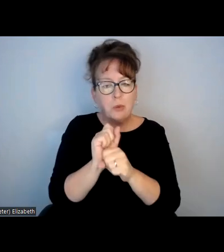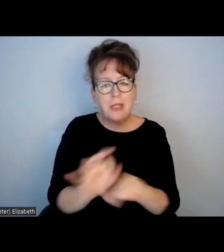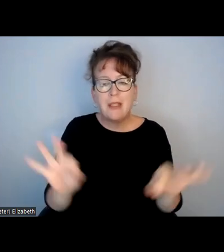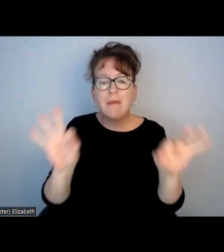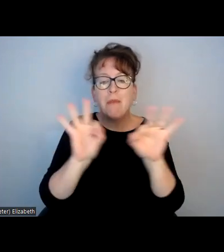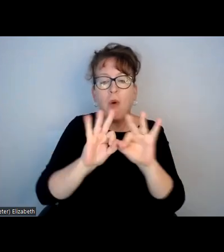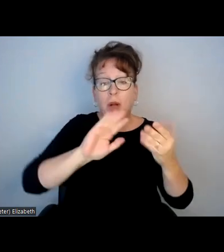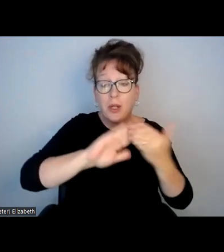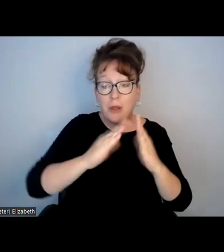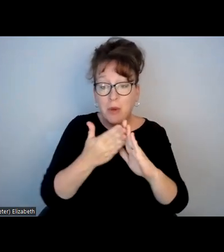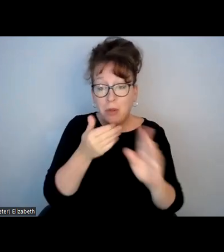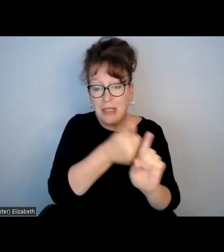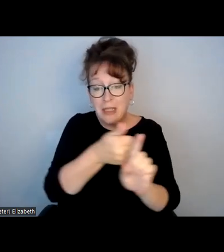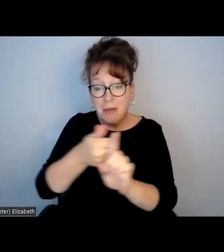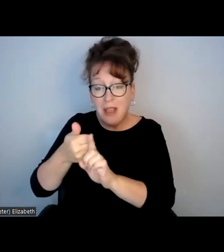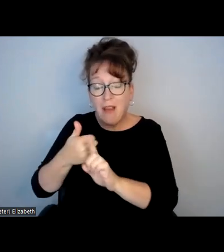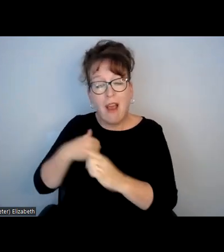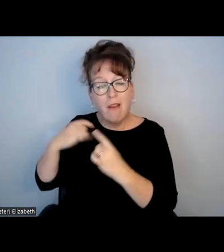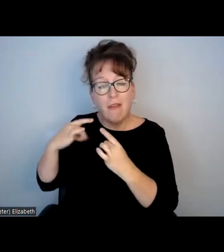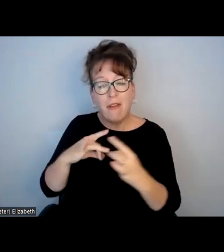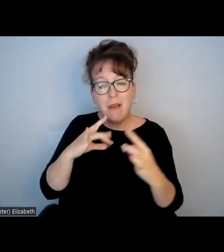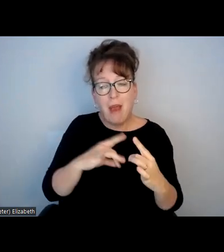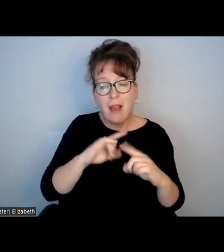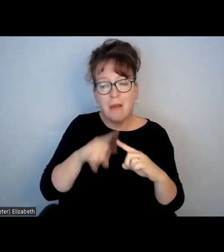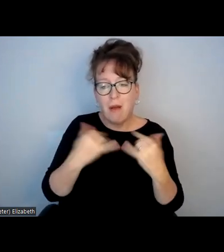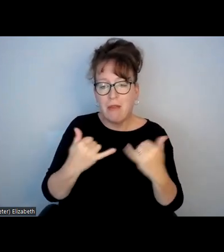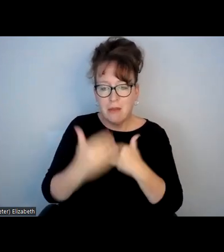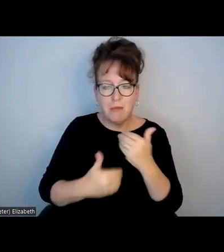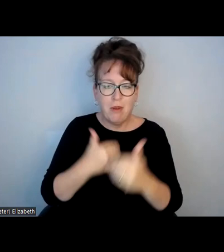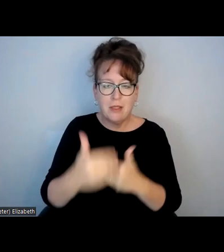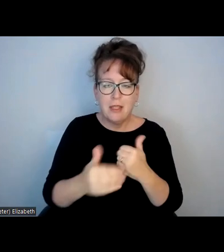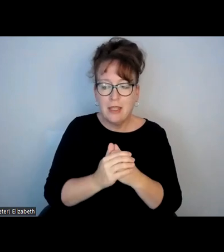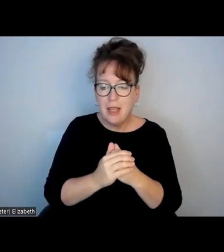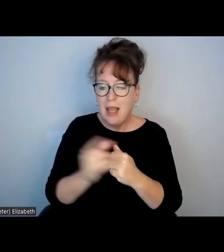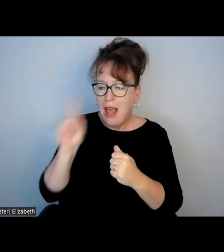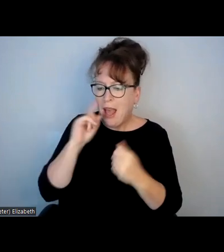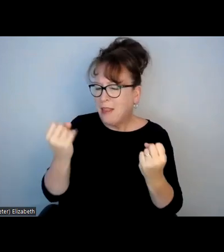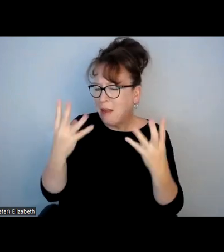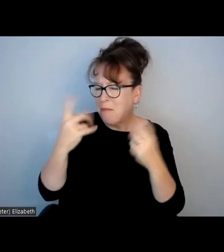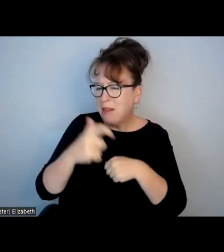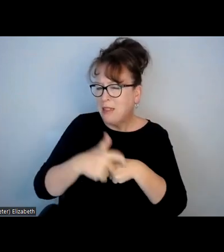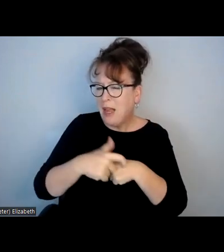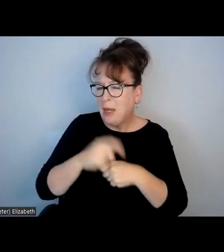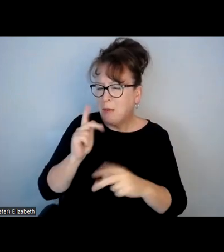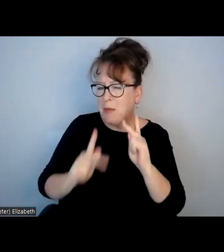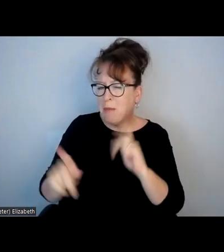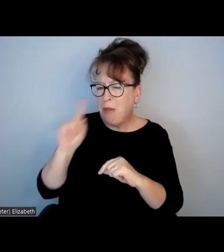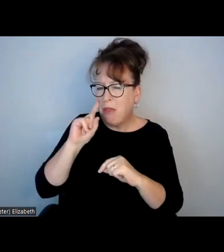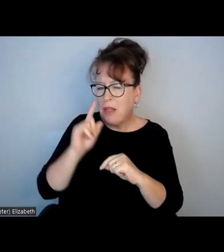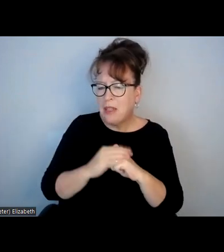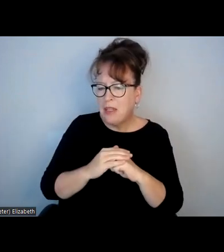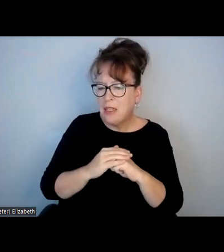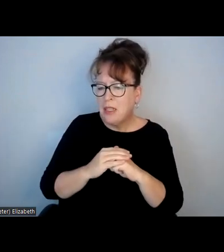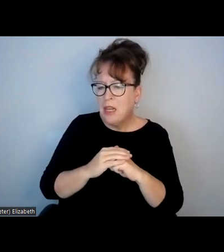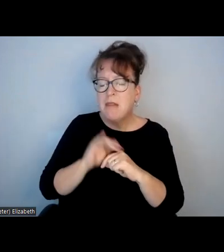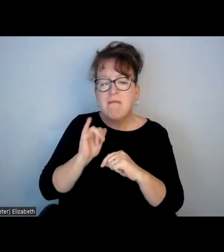es muy crítico que las comunidades tengan que decir ante estas eh eventos de